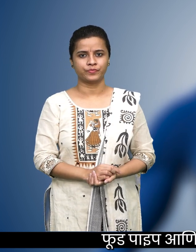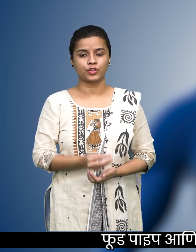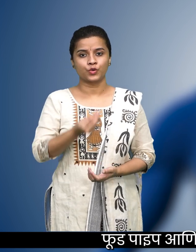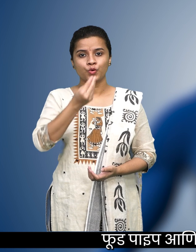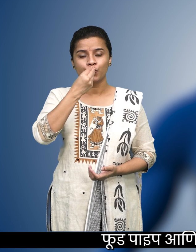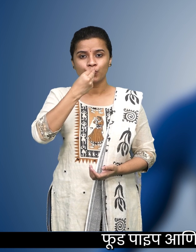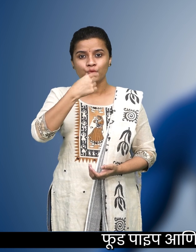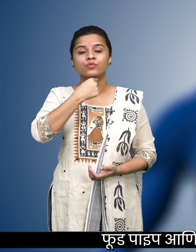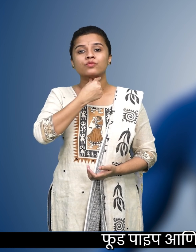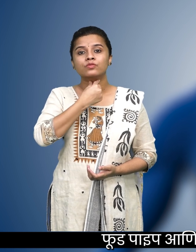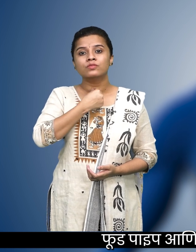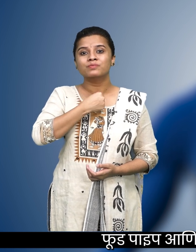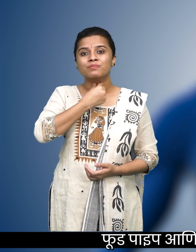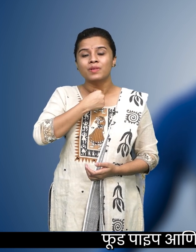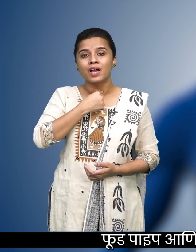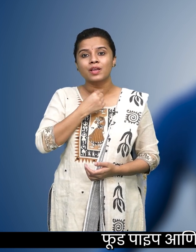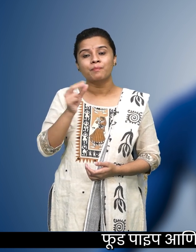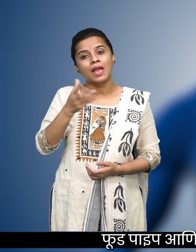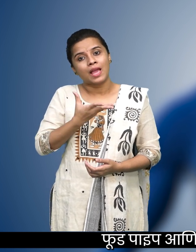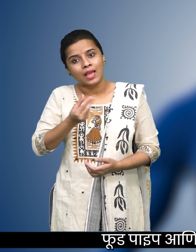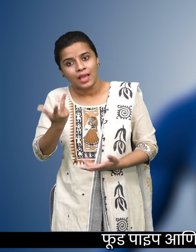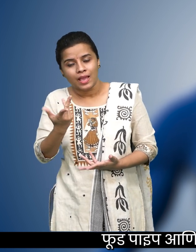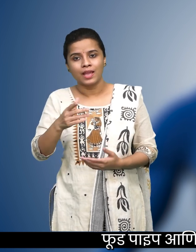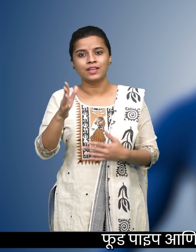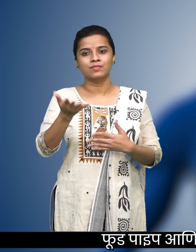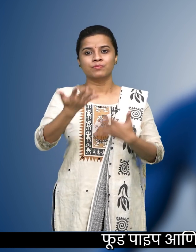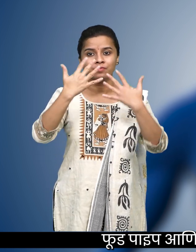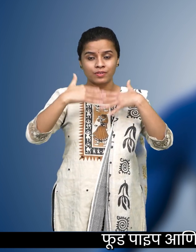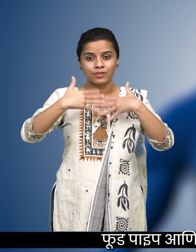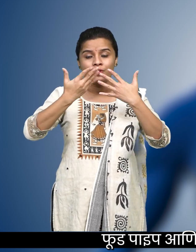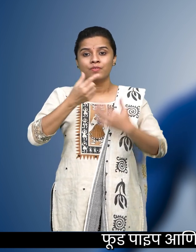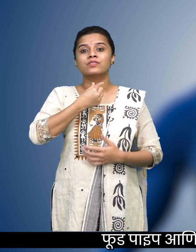फूड पाईप आणि विंड पाईप घशाची पोकळीमध्ये उगम पावतात.